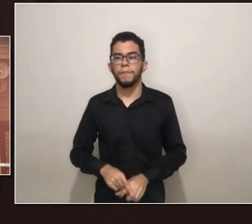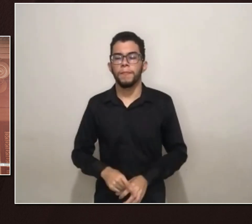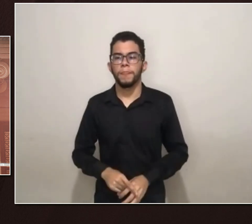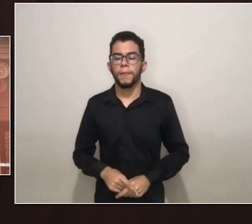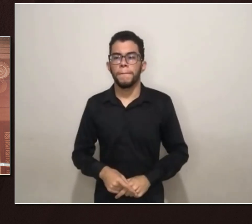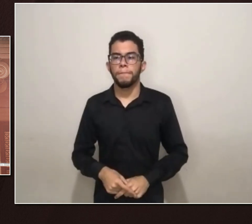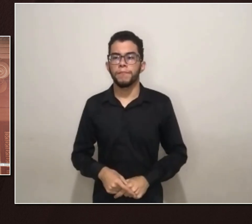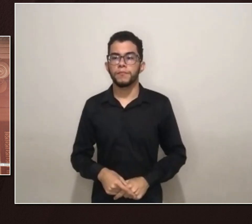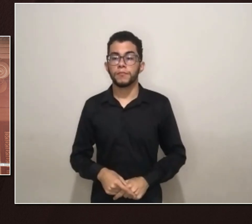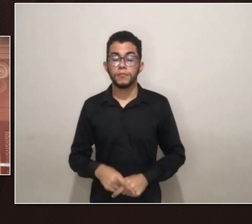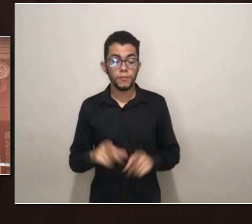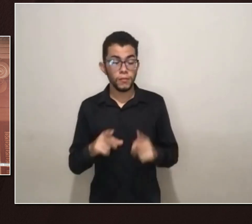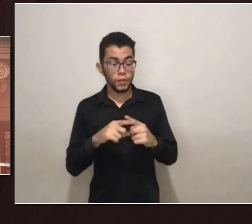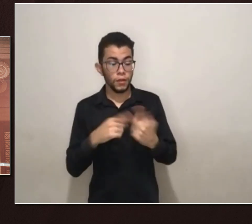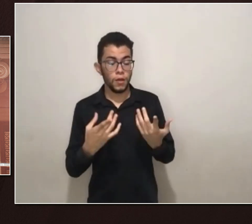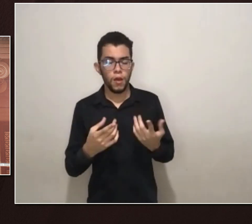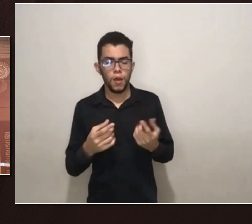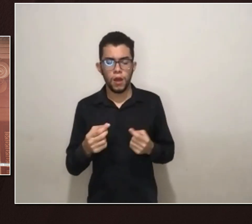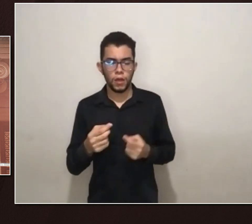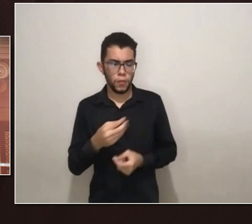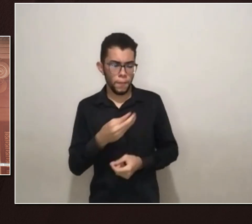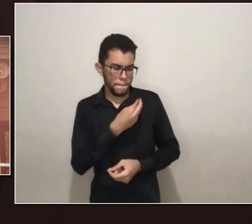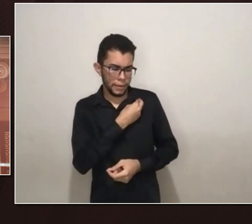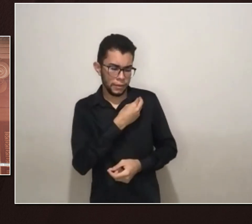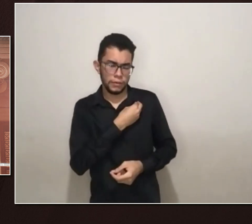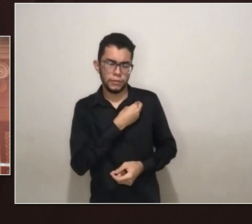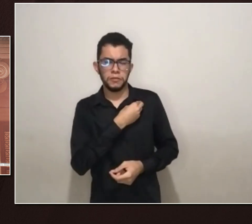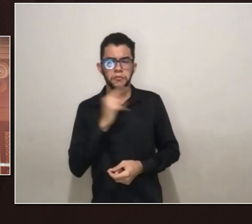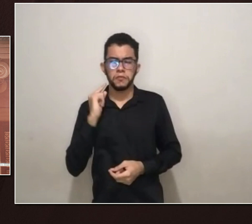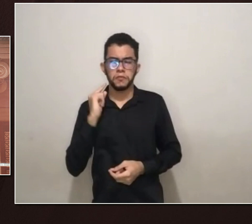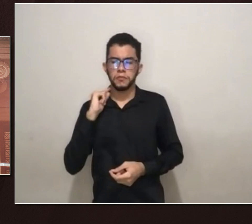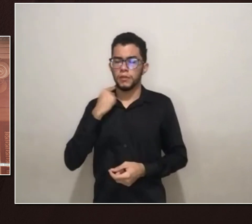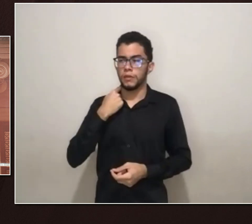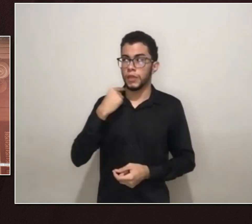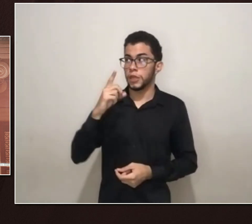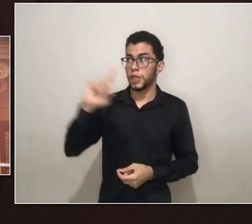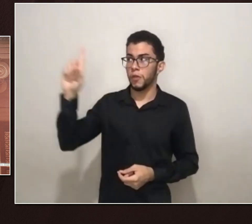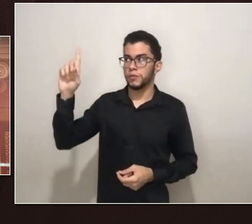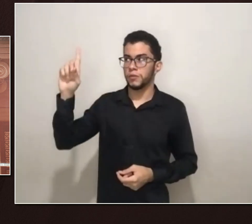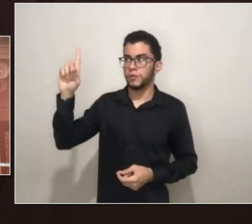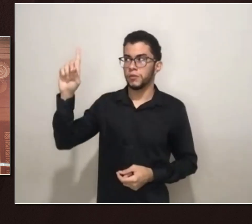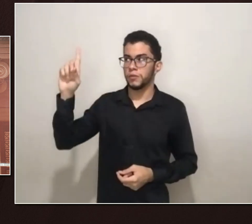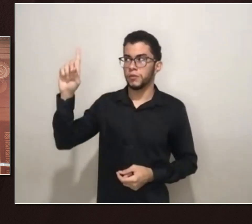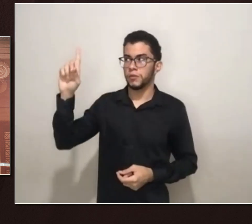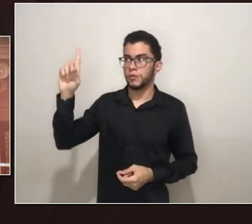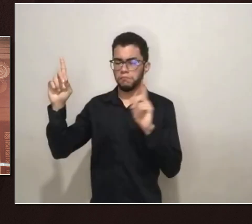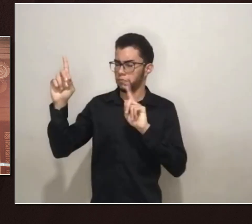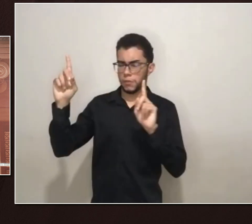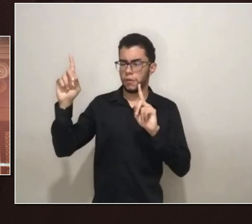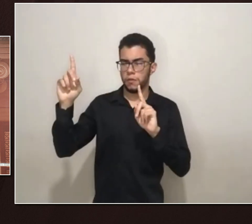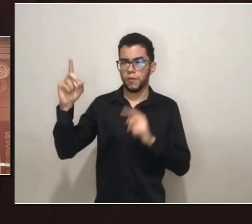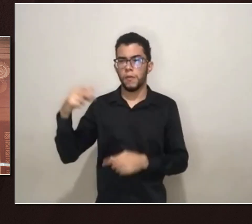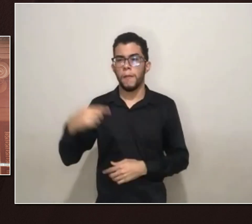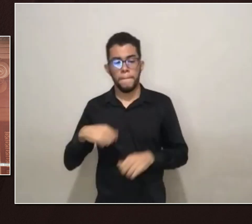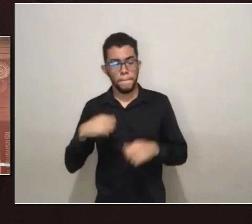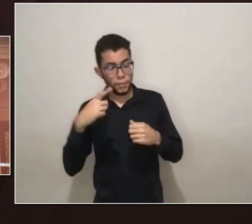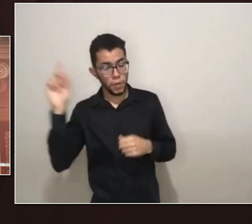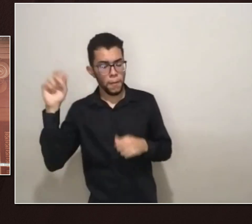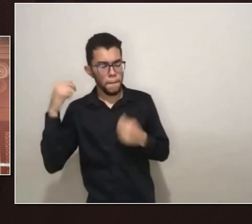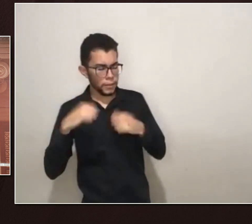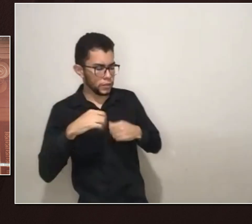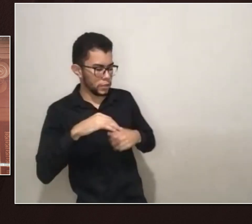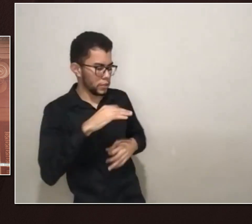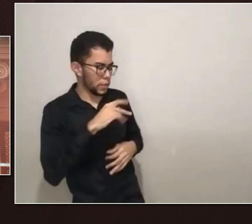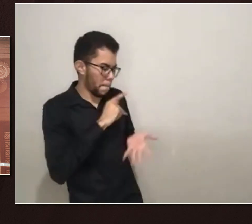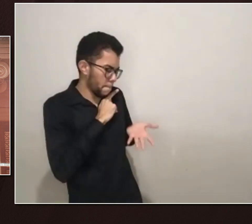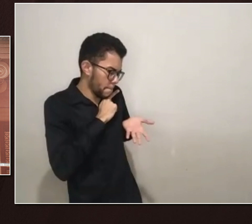ser queimada. Então, Deus tenha misericórdia, né, nos abra os olhos para ver aquilo que nós apreciamos tanto, mas não é de Deus,